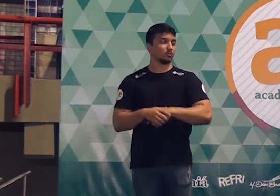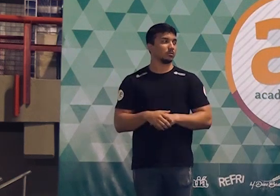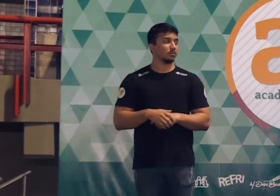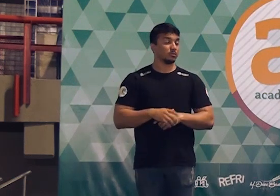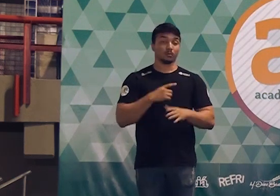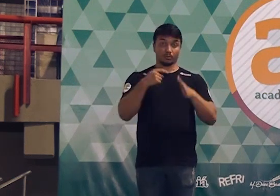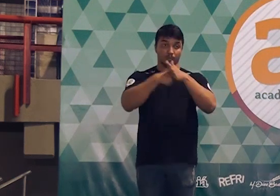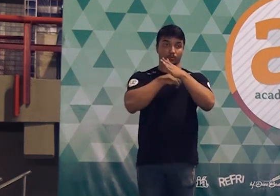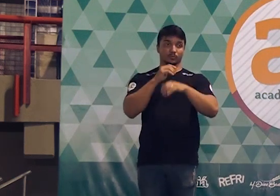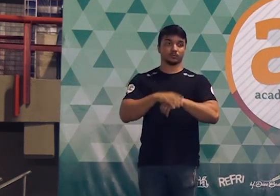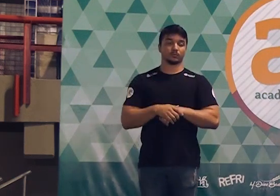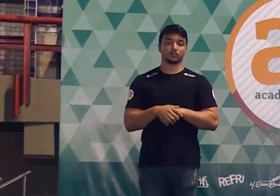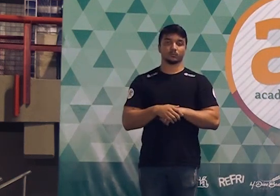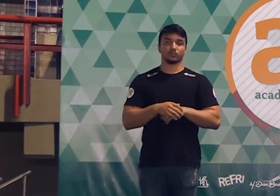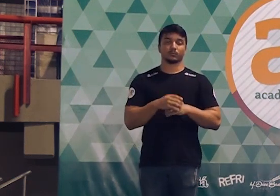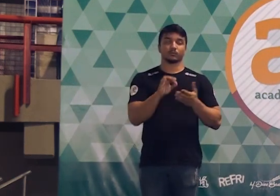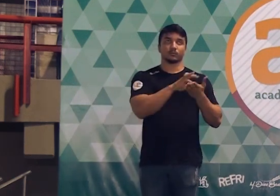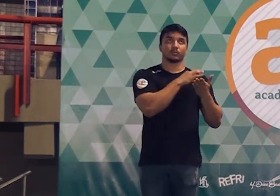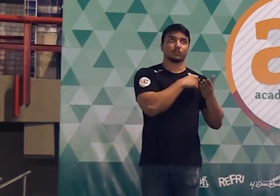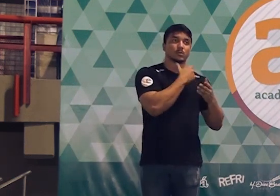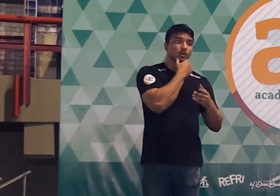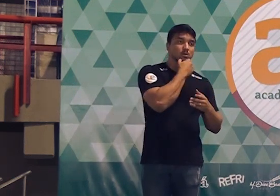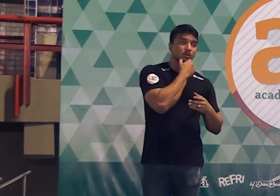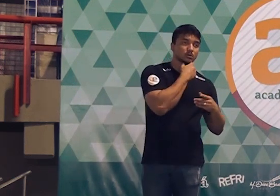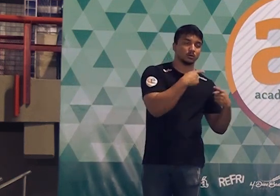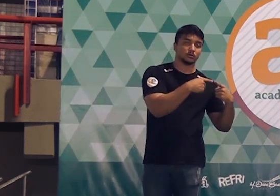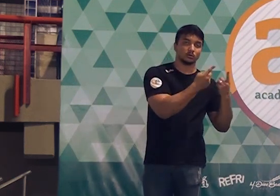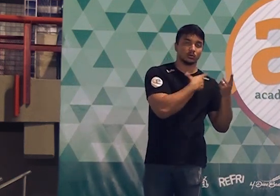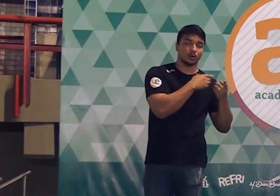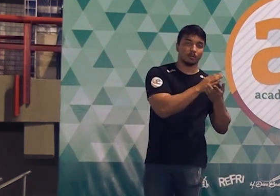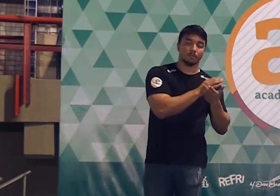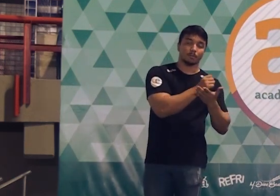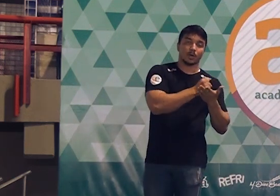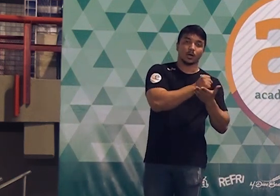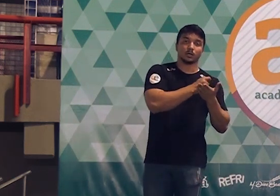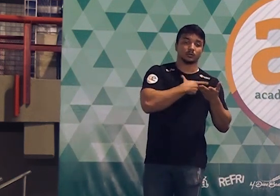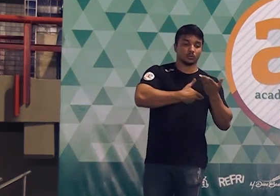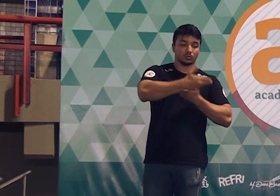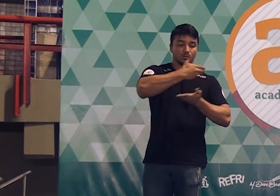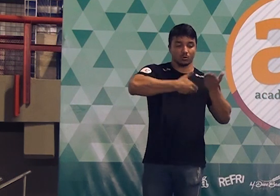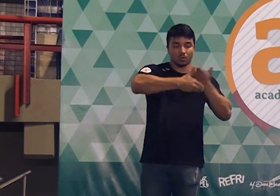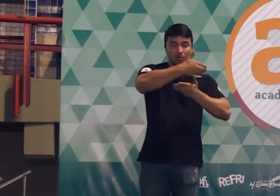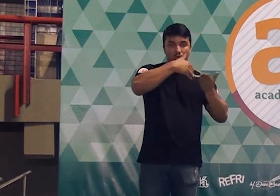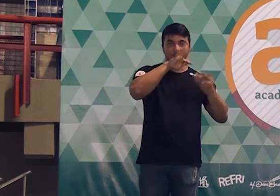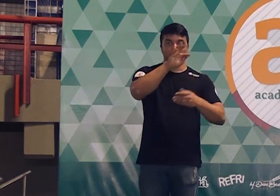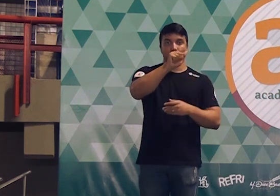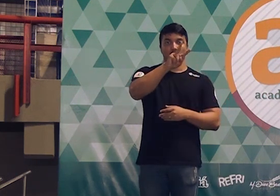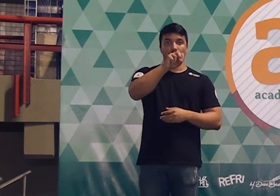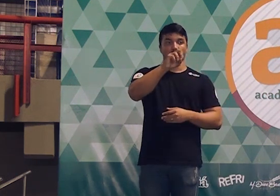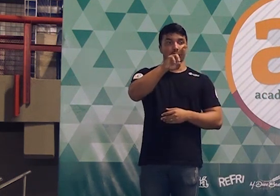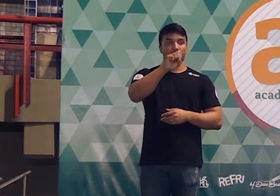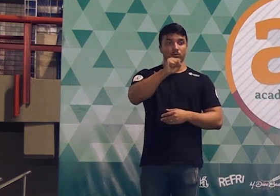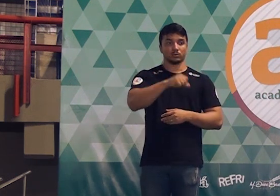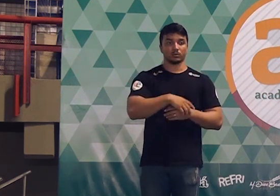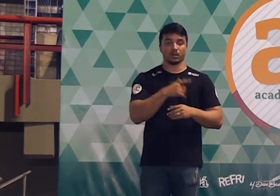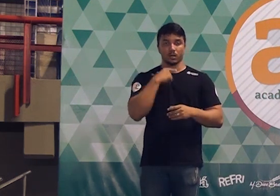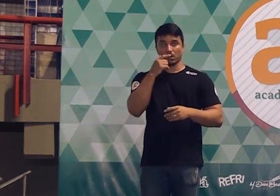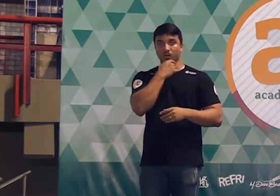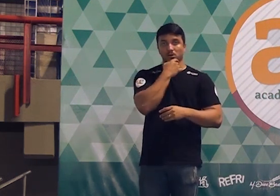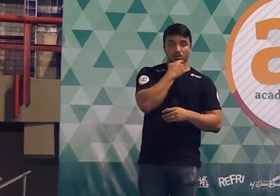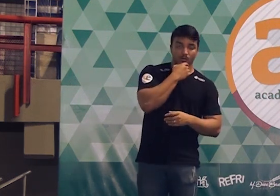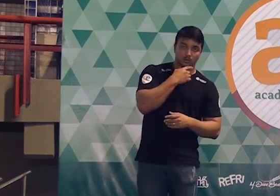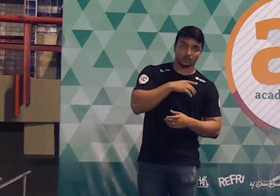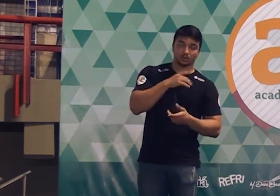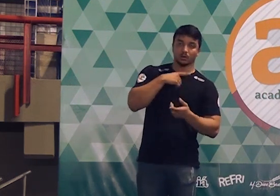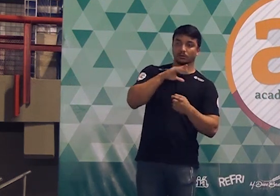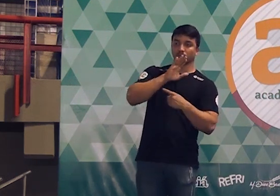Tem aqui uma pergunta. Os acordos comerciais com a Inglaterra tinham como base a troca de favores, é isso? Entre a Inglaterra,